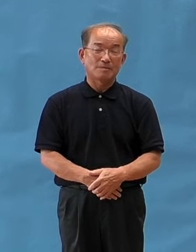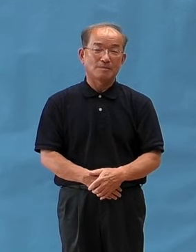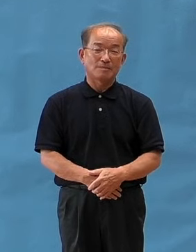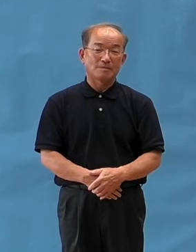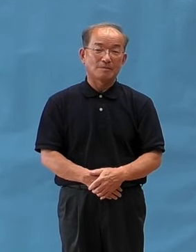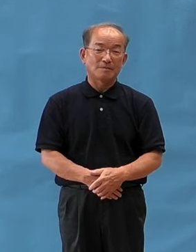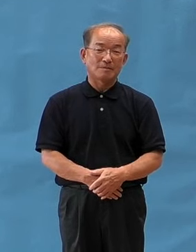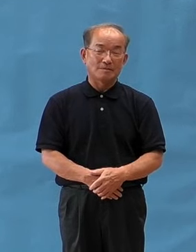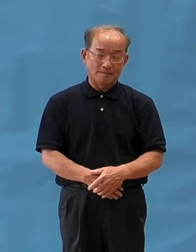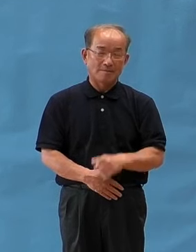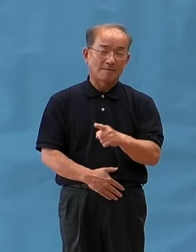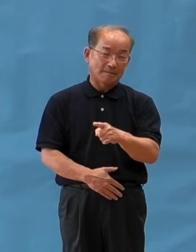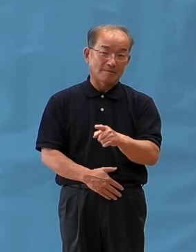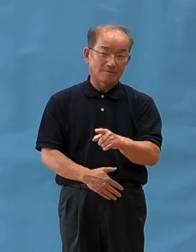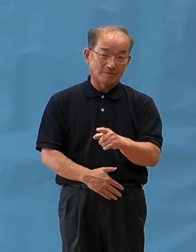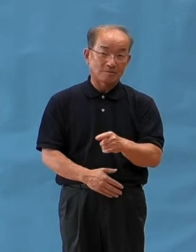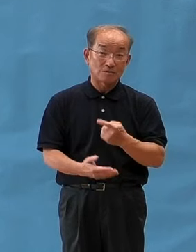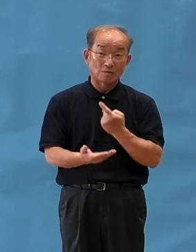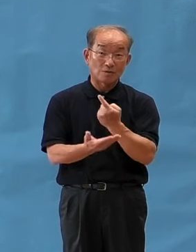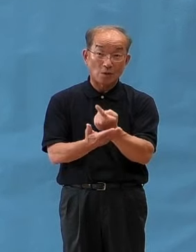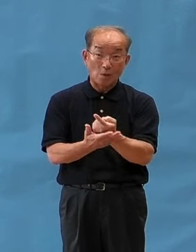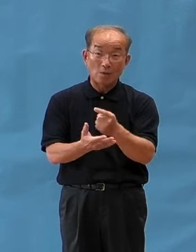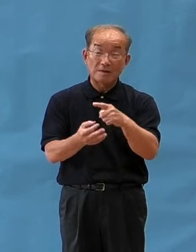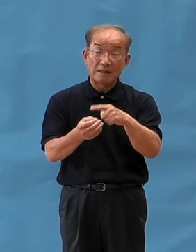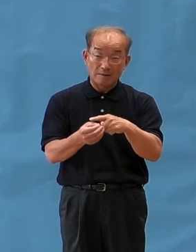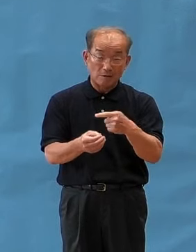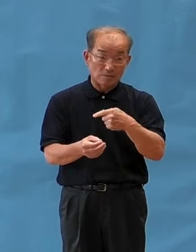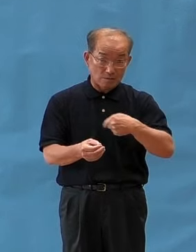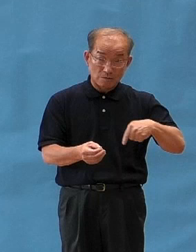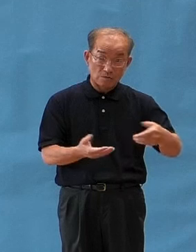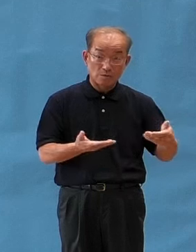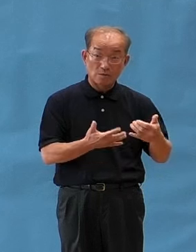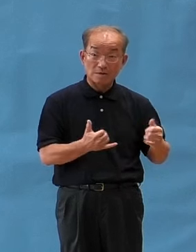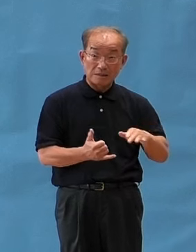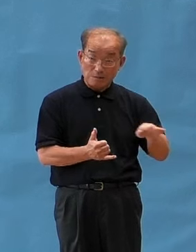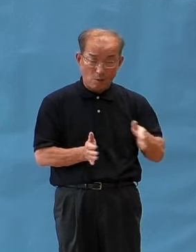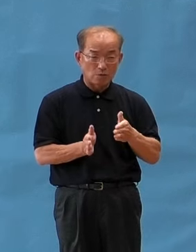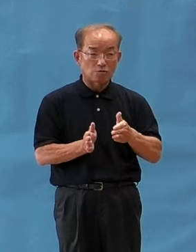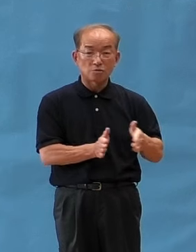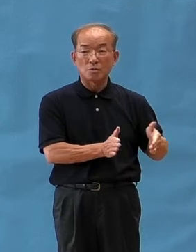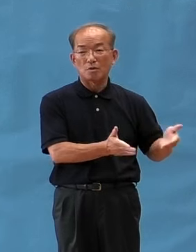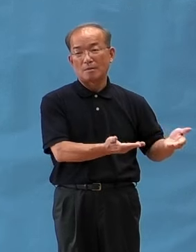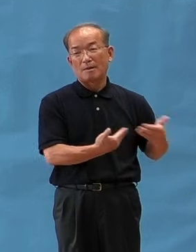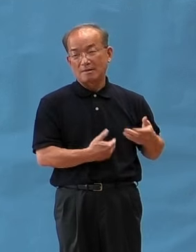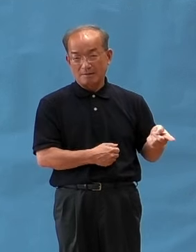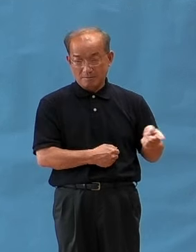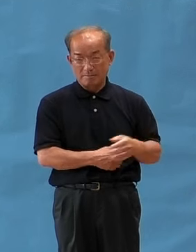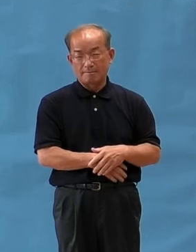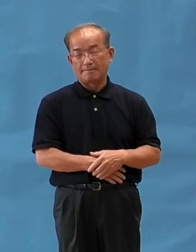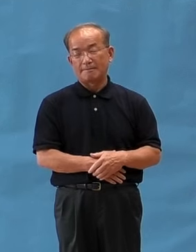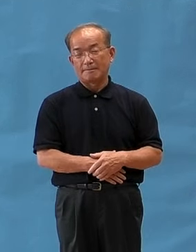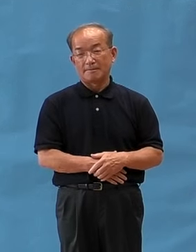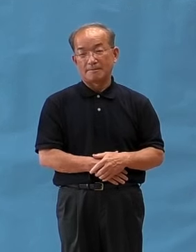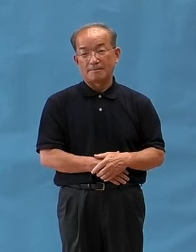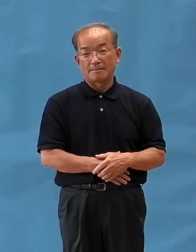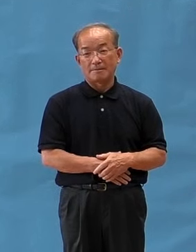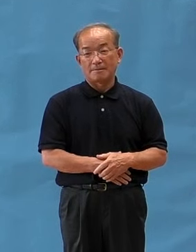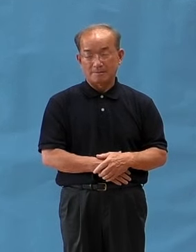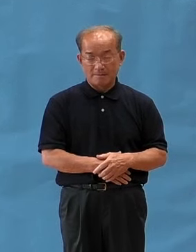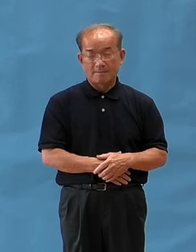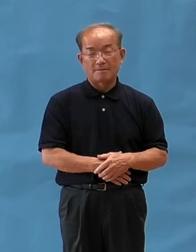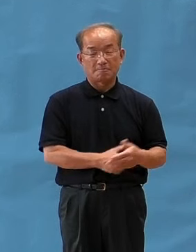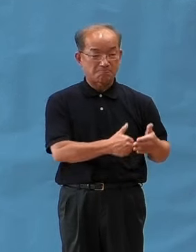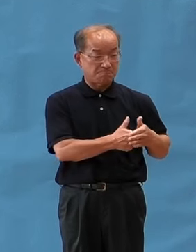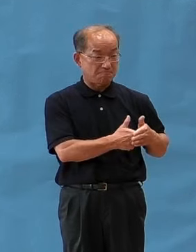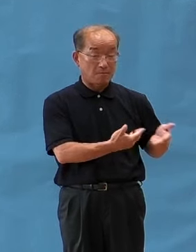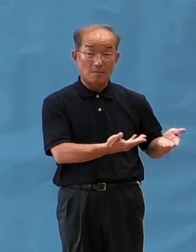出演のためにやっぱりうちの職員さんにも準備をしてもらったり、私の出演のための準備をしてもらって